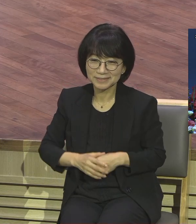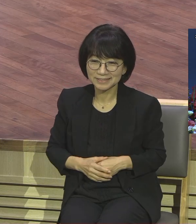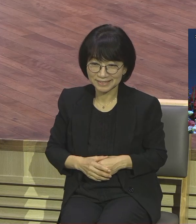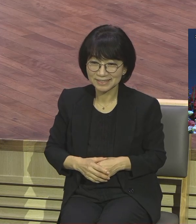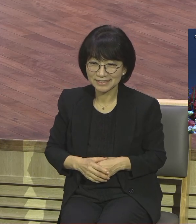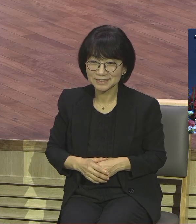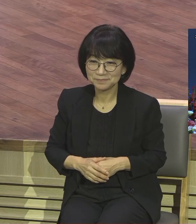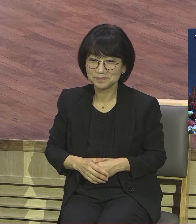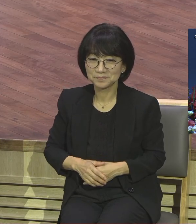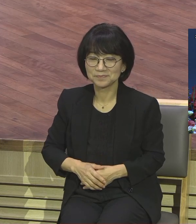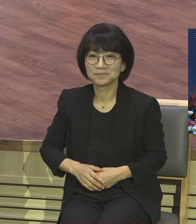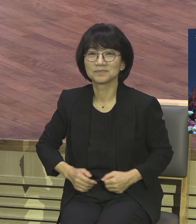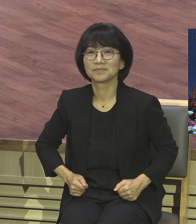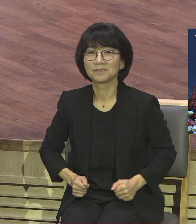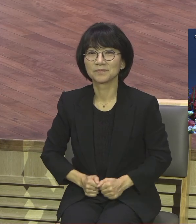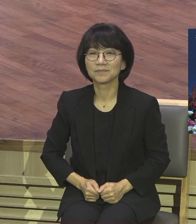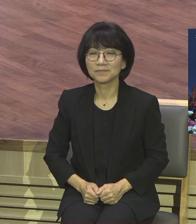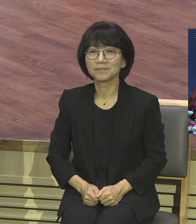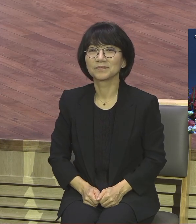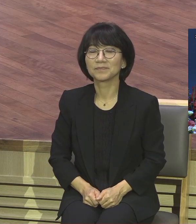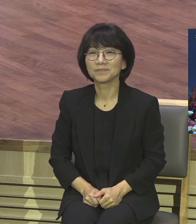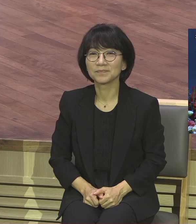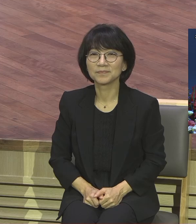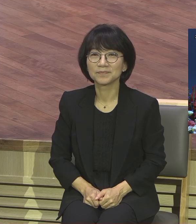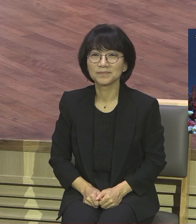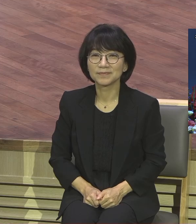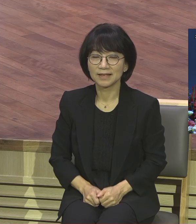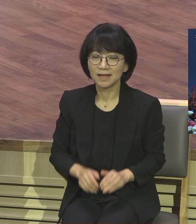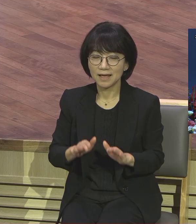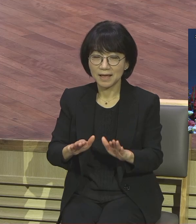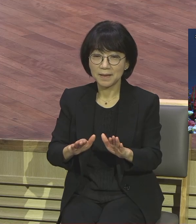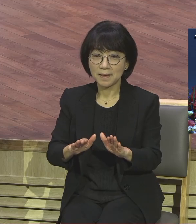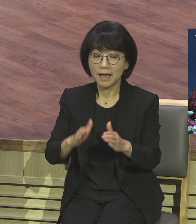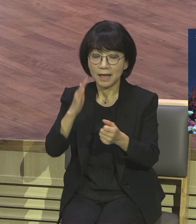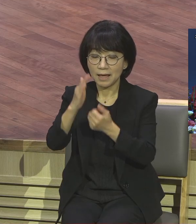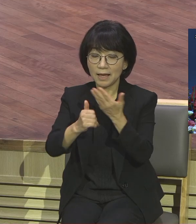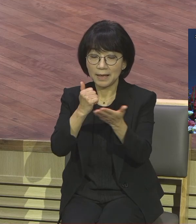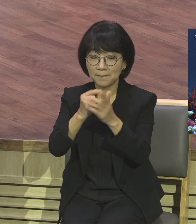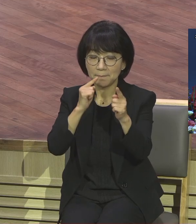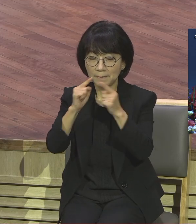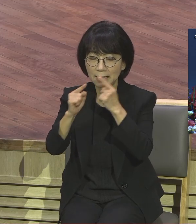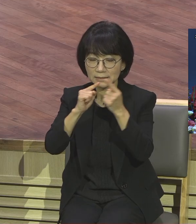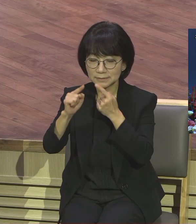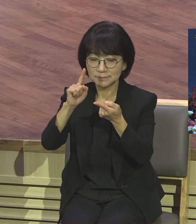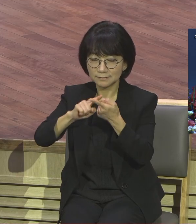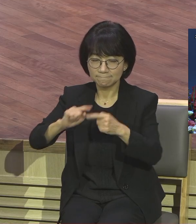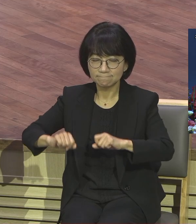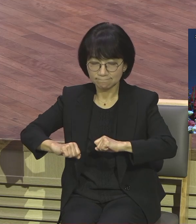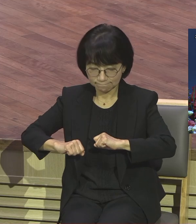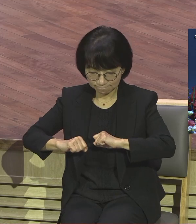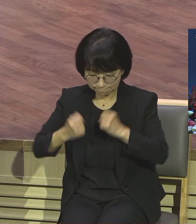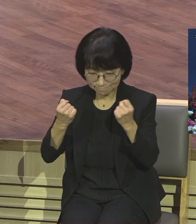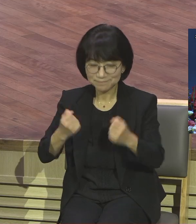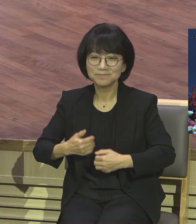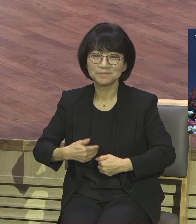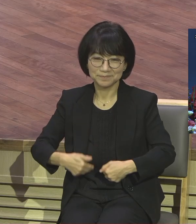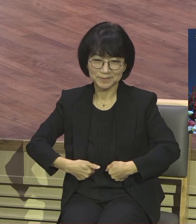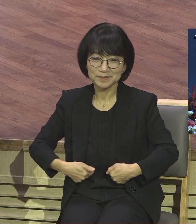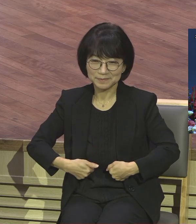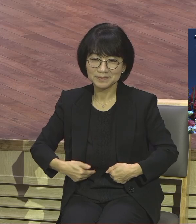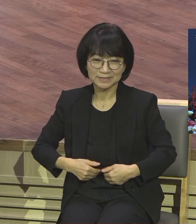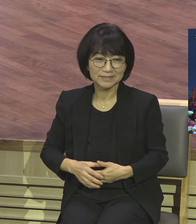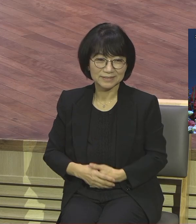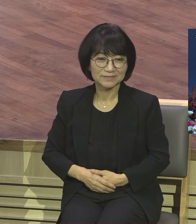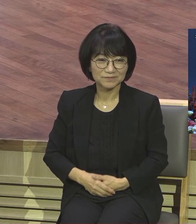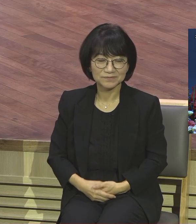사람 부끄럽게 만들어버려. 하나님 하신다니까요. 말씀의 순종 그대로 서지 않습니다. 하나님이 또 어떻게